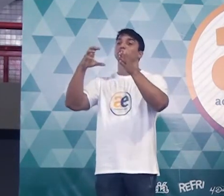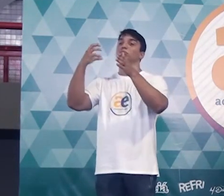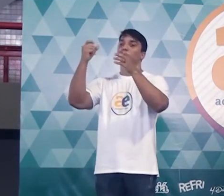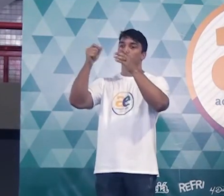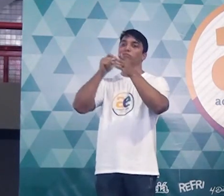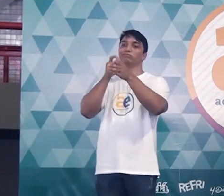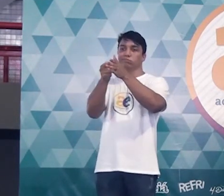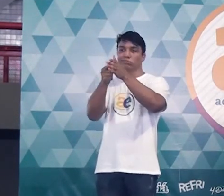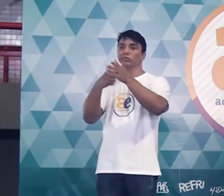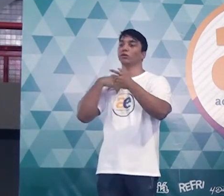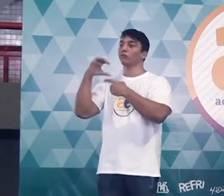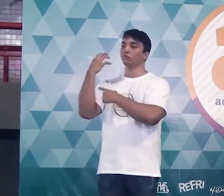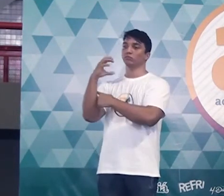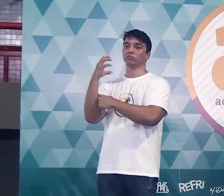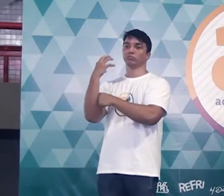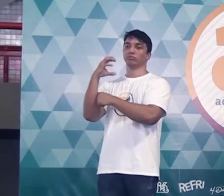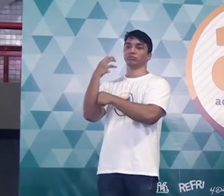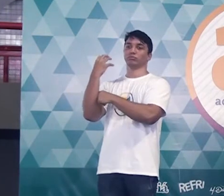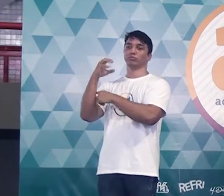mim.